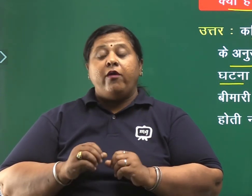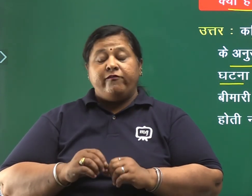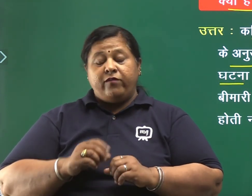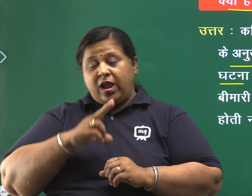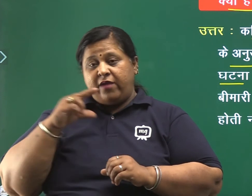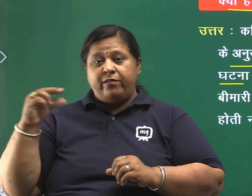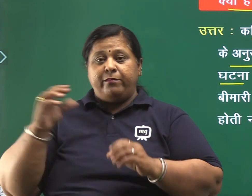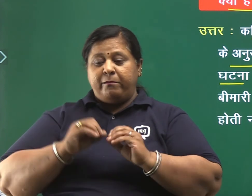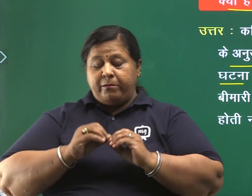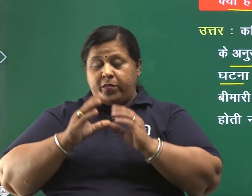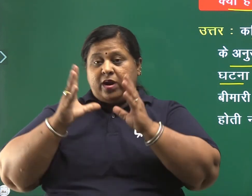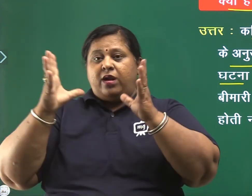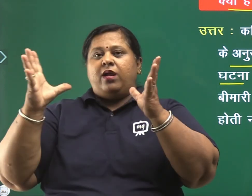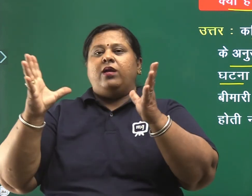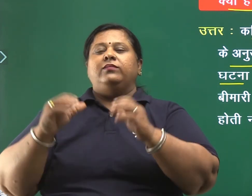एवं बढ़ना